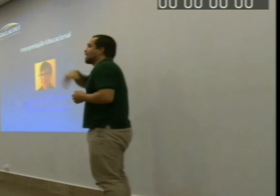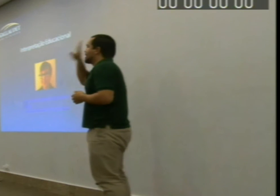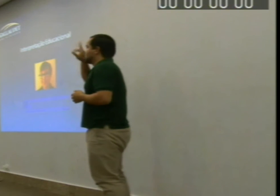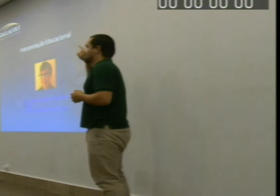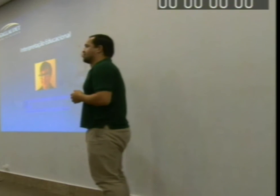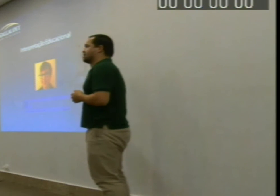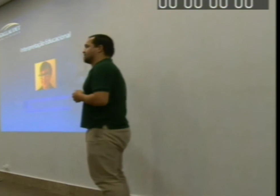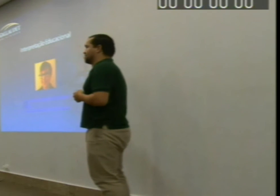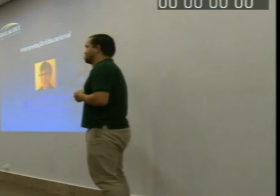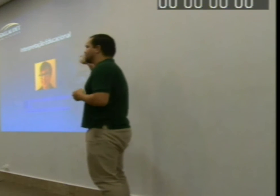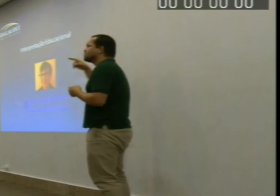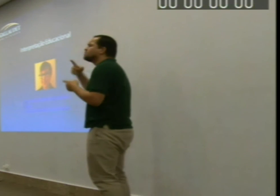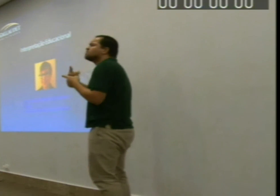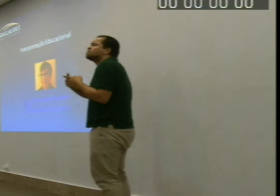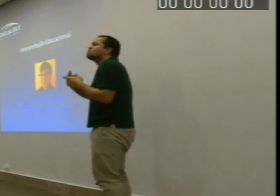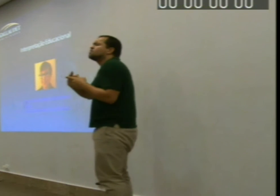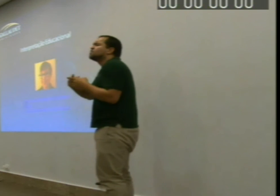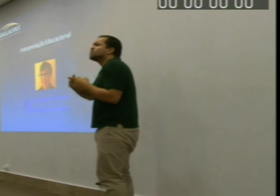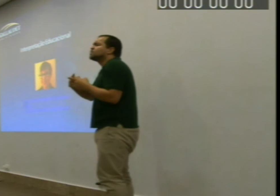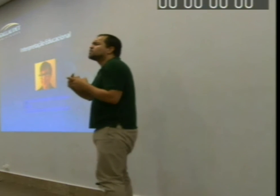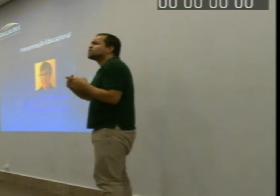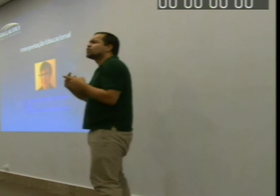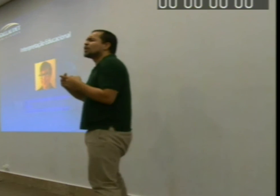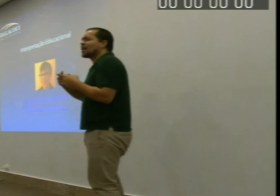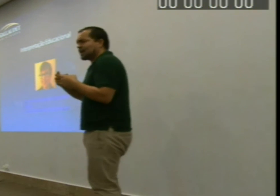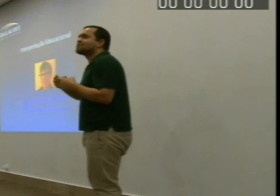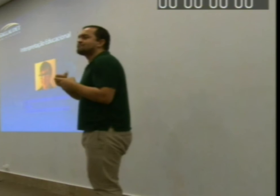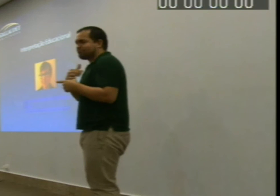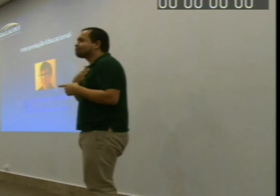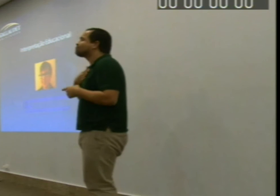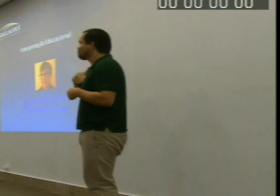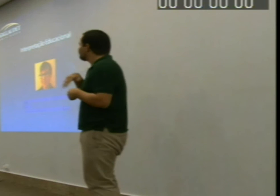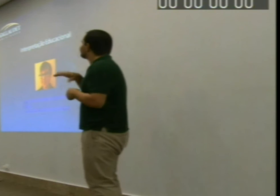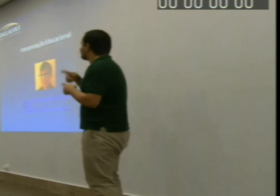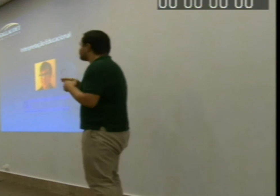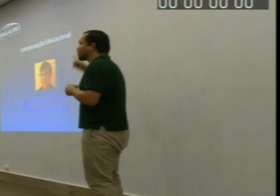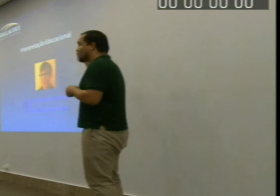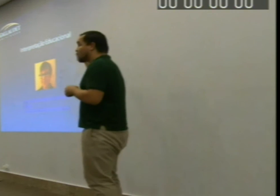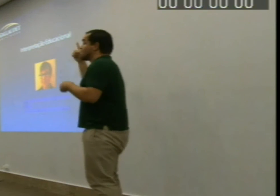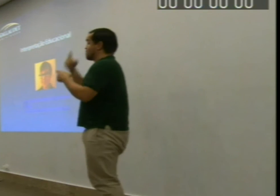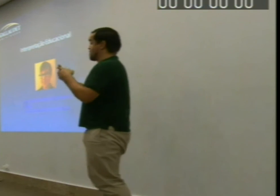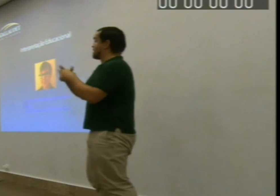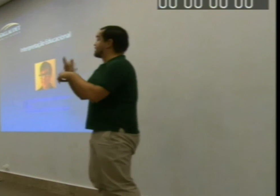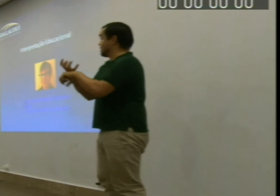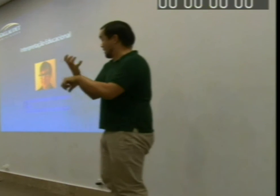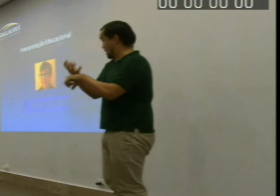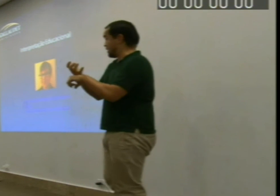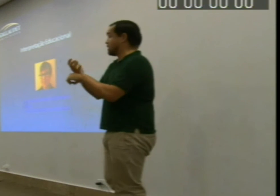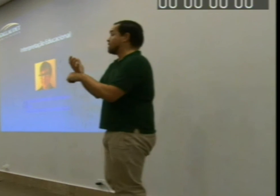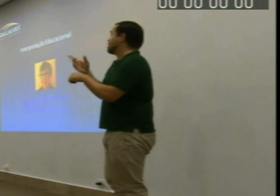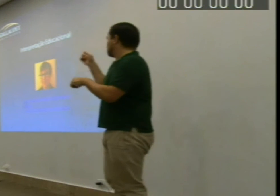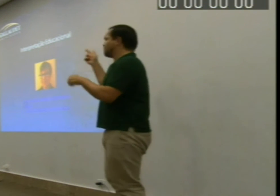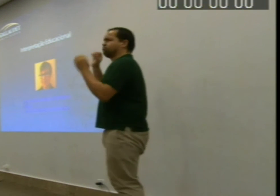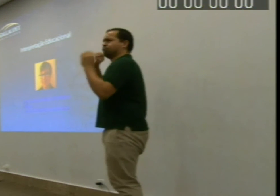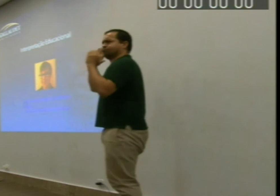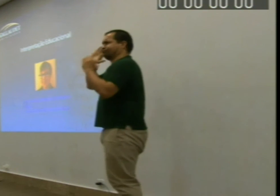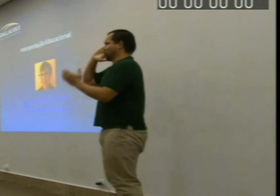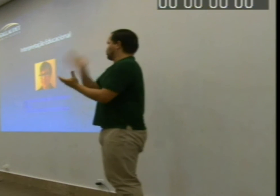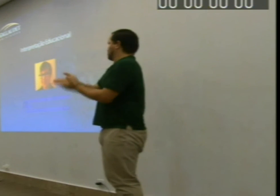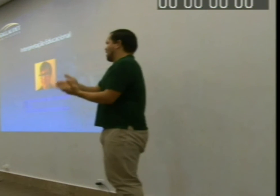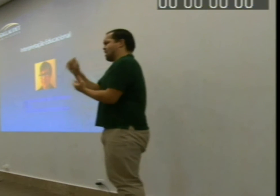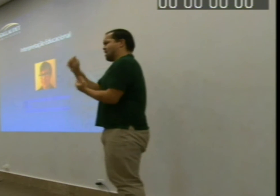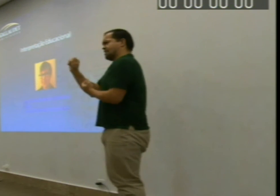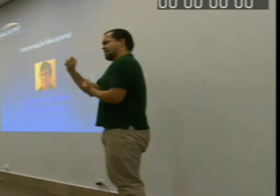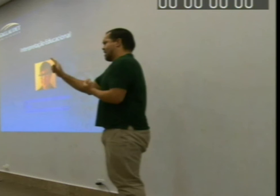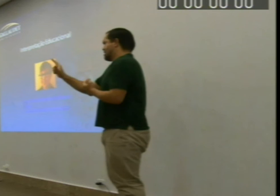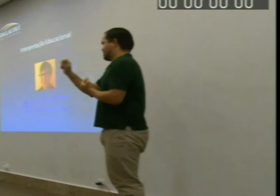educacional eu gostei mais porque eu gostei mais porque essa disciplina